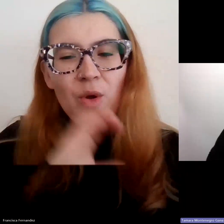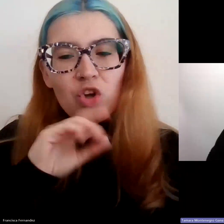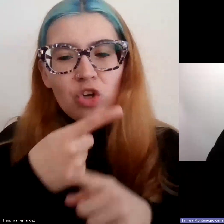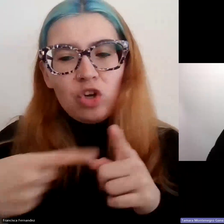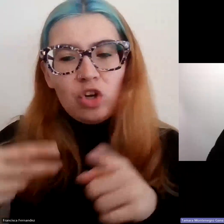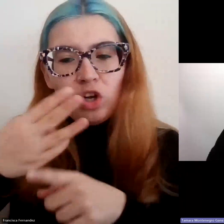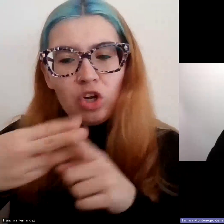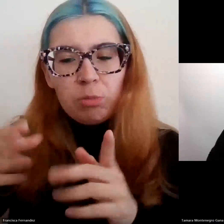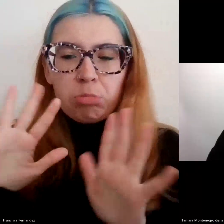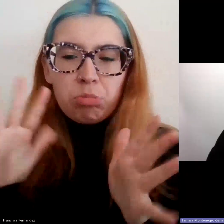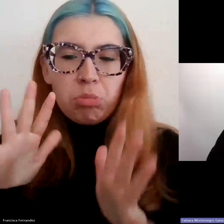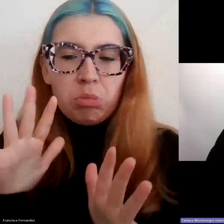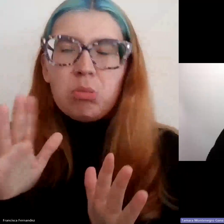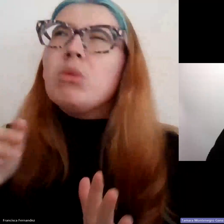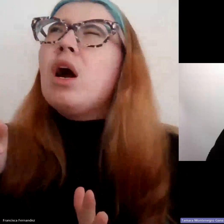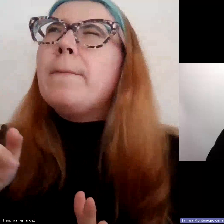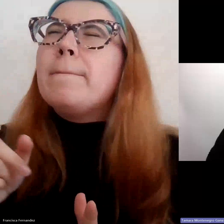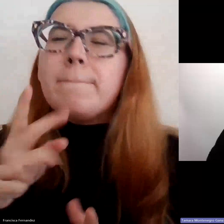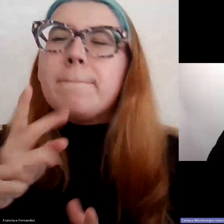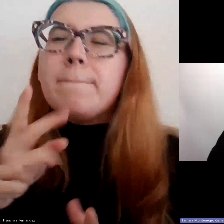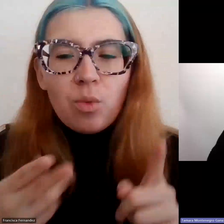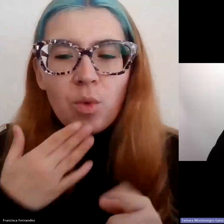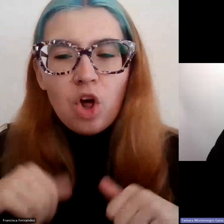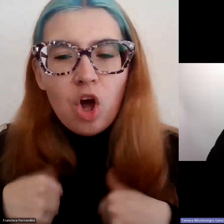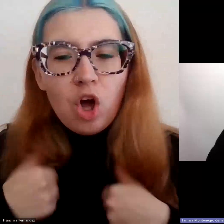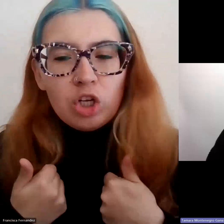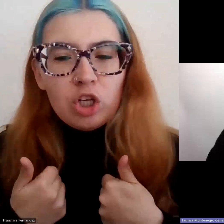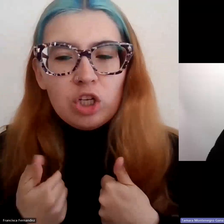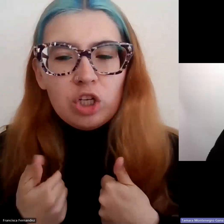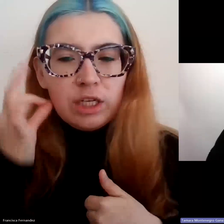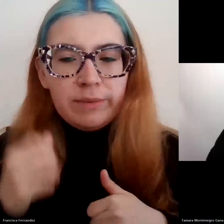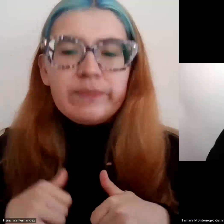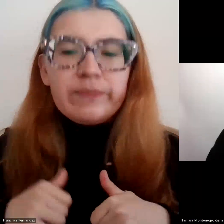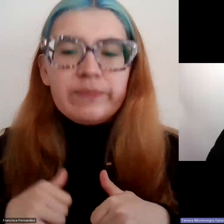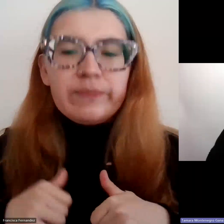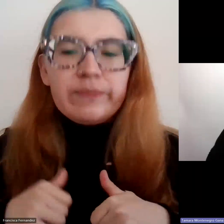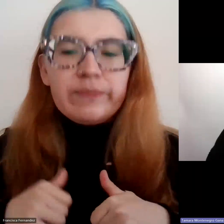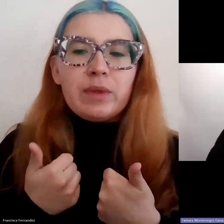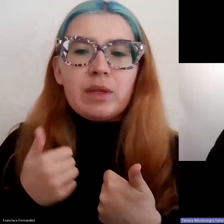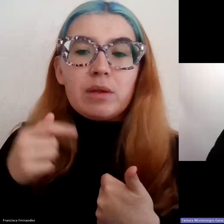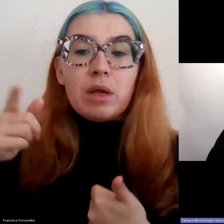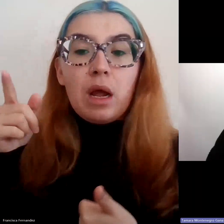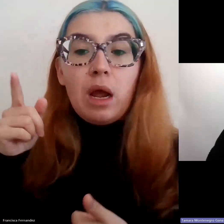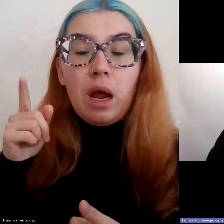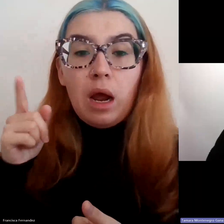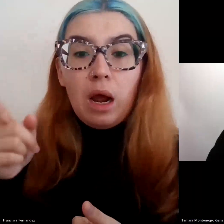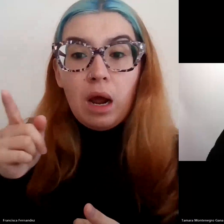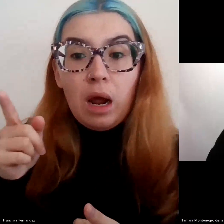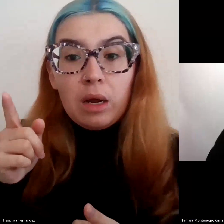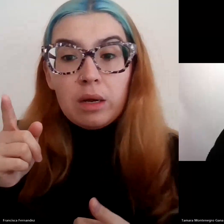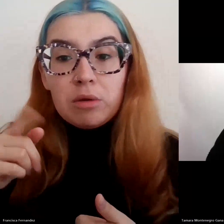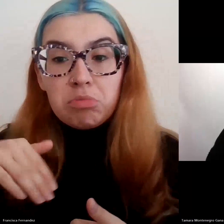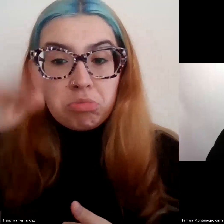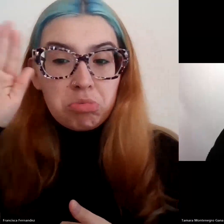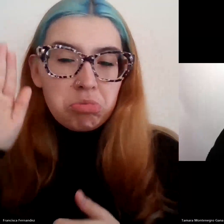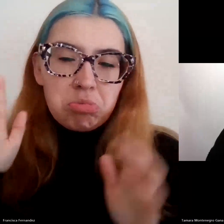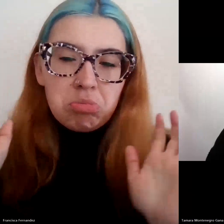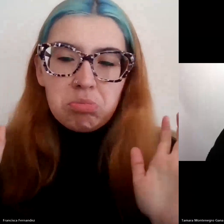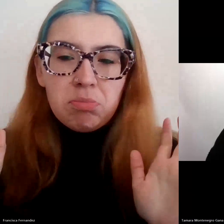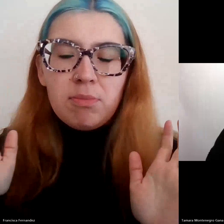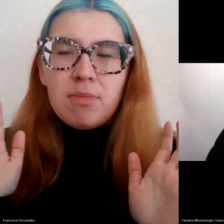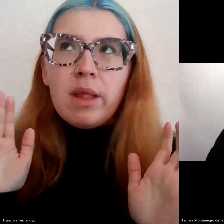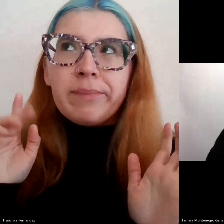Y también en otro curso de segundo, tercero medio, también habían jóvenes,